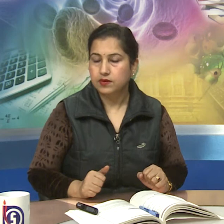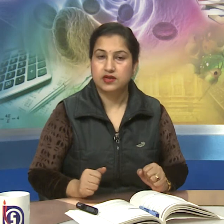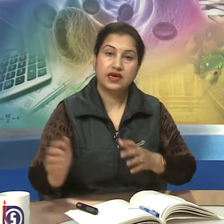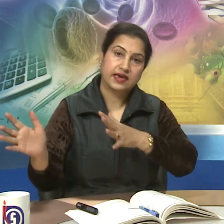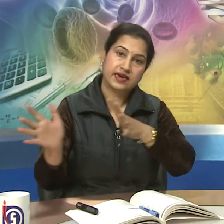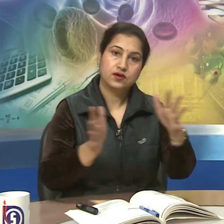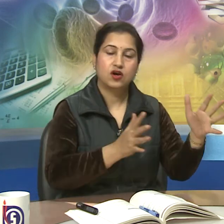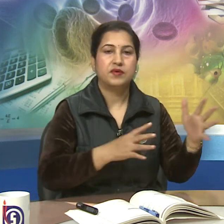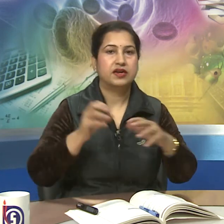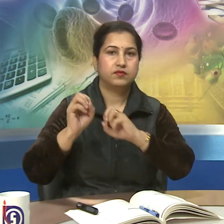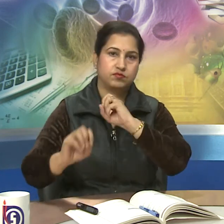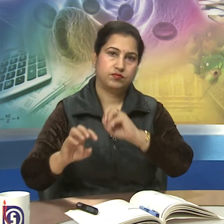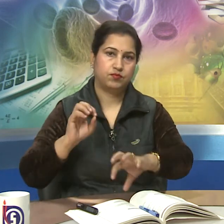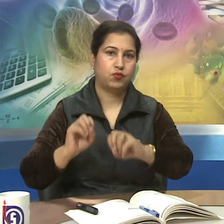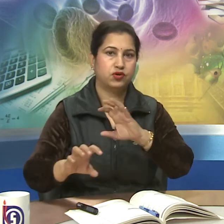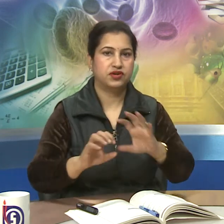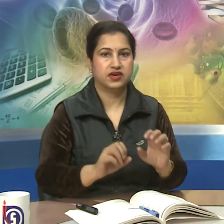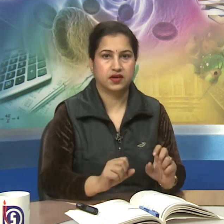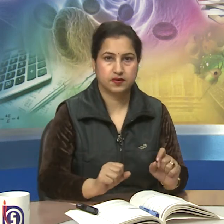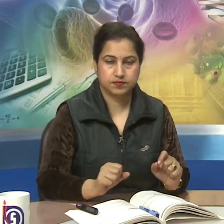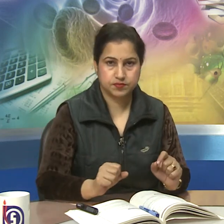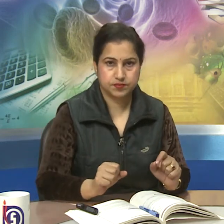एबी हमारे अपॉइंट करेगा